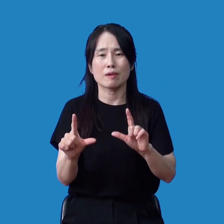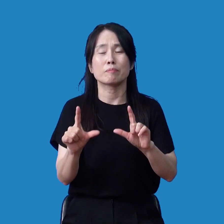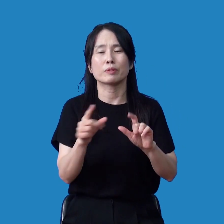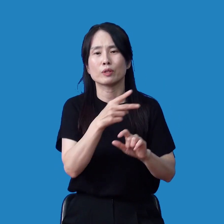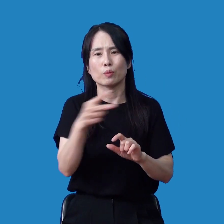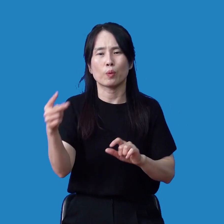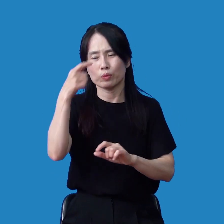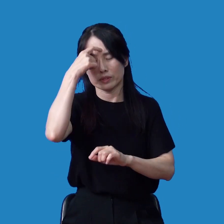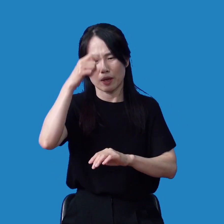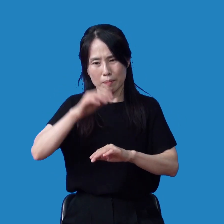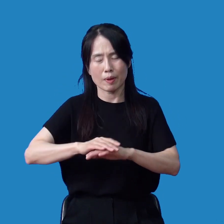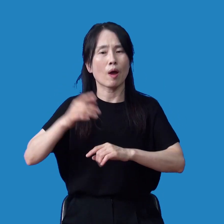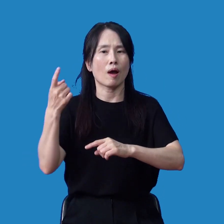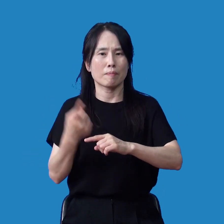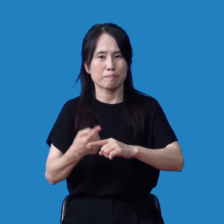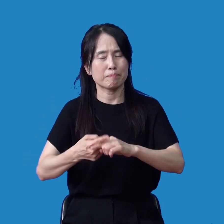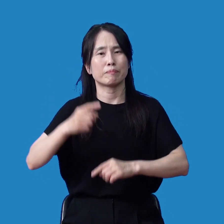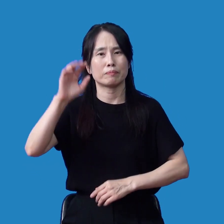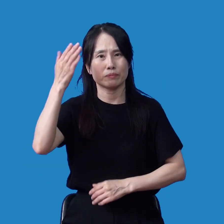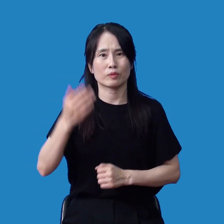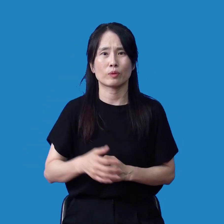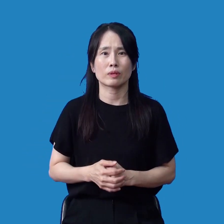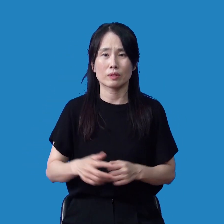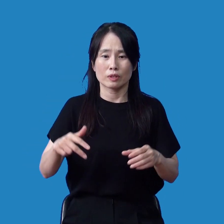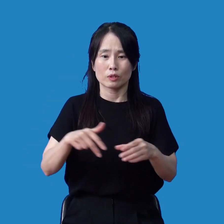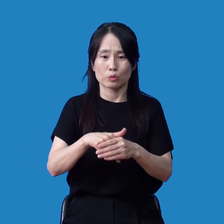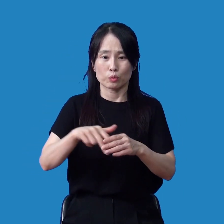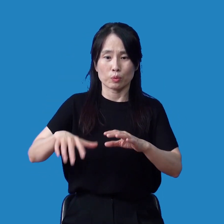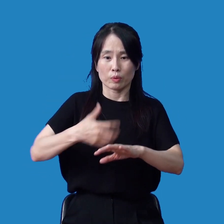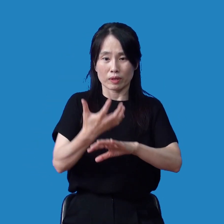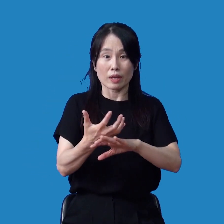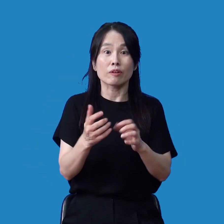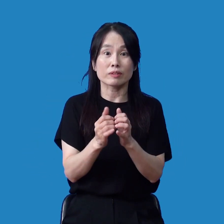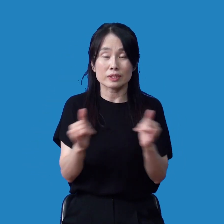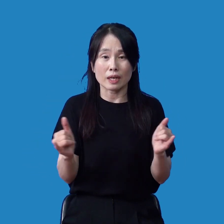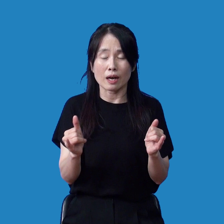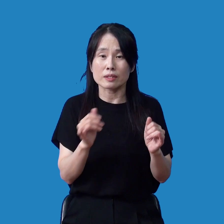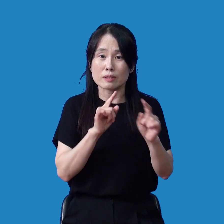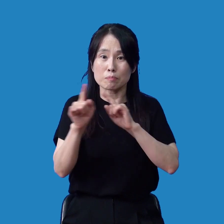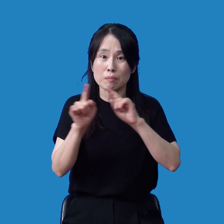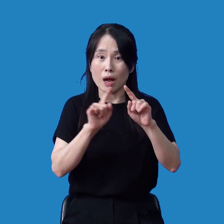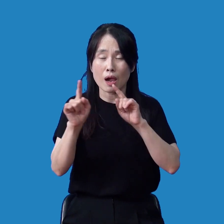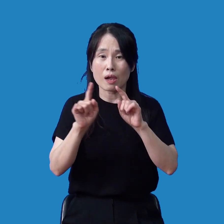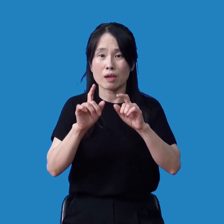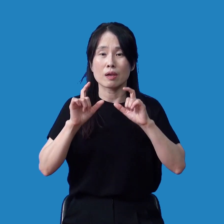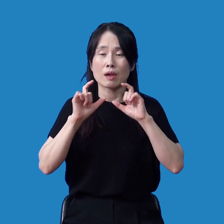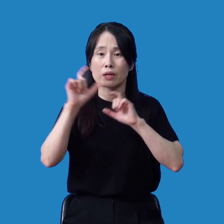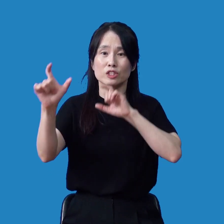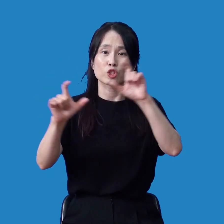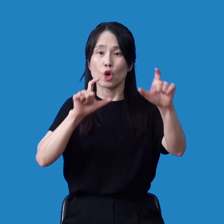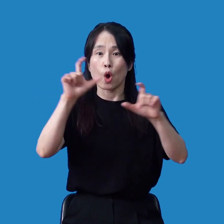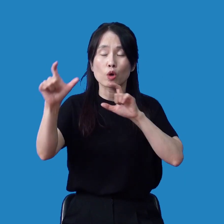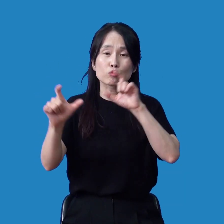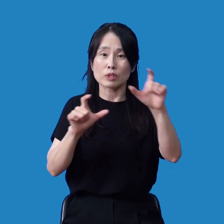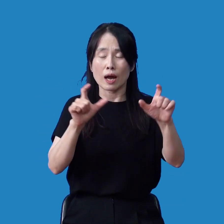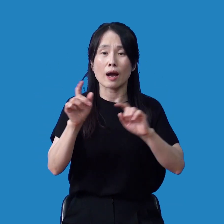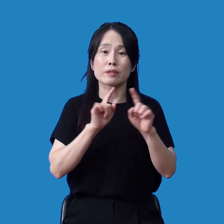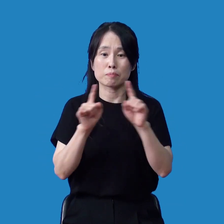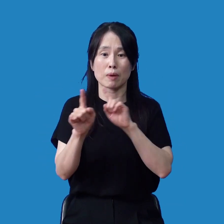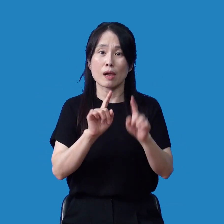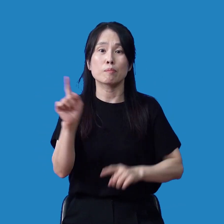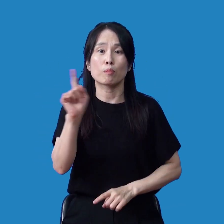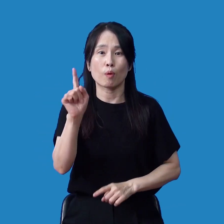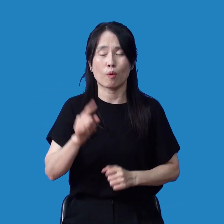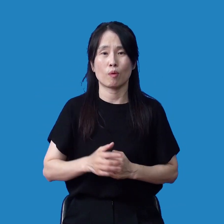것입니다. 종교 개혁자들은 늘 그 구호를 하나 가슴에 간직하고